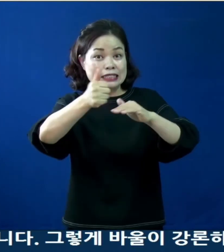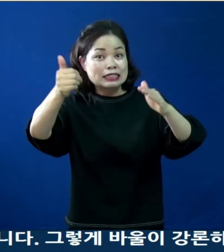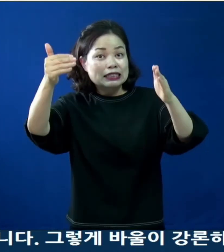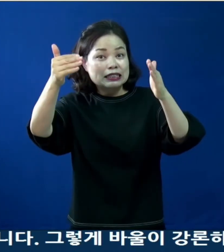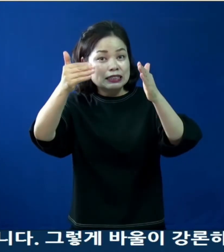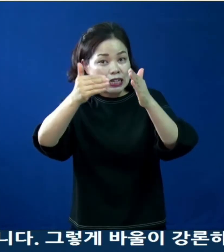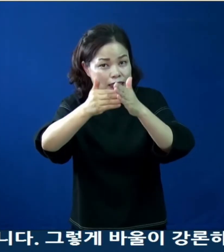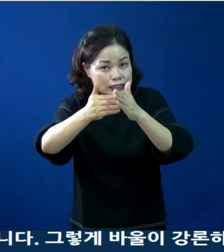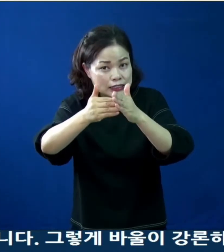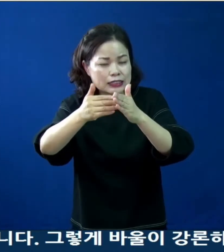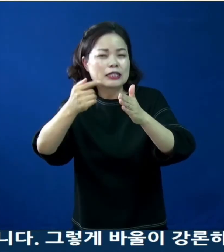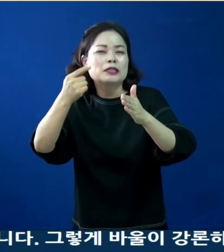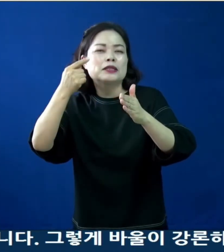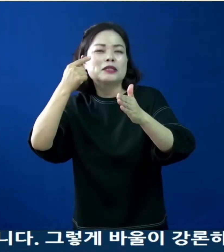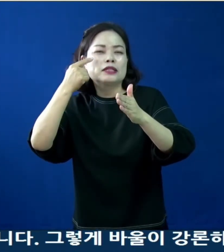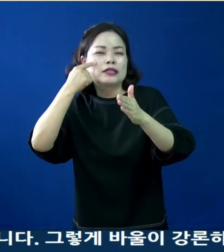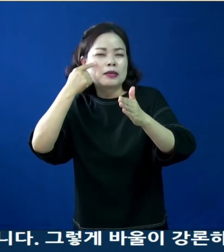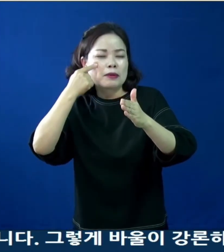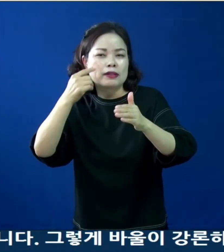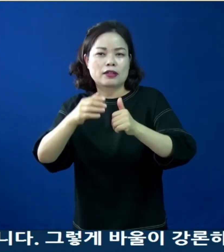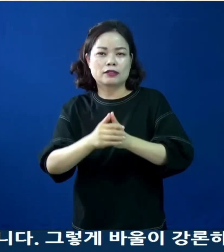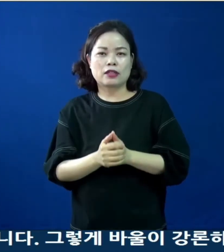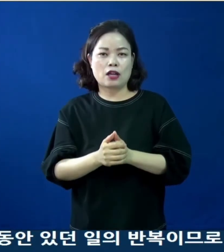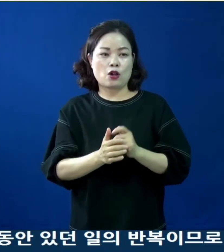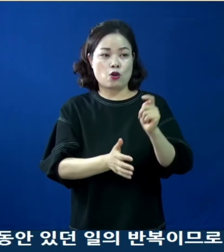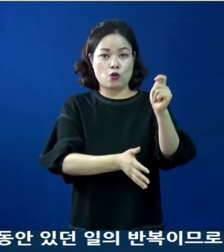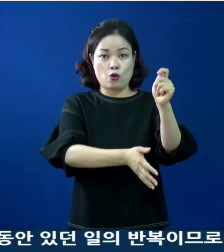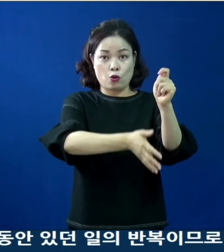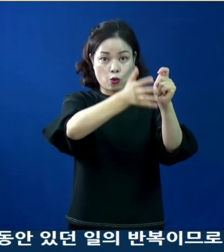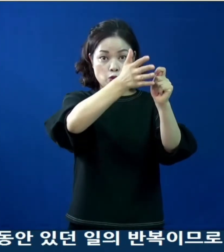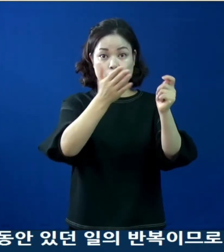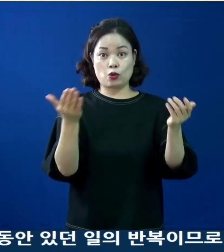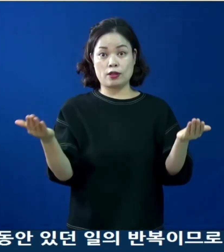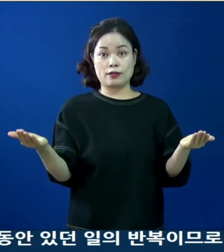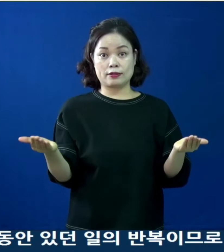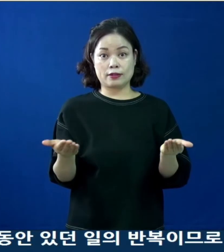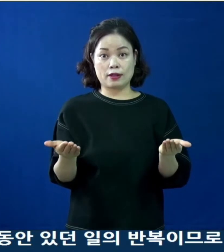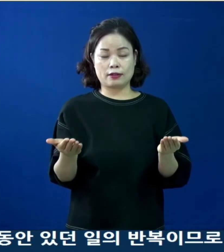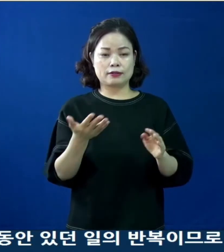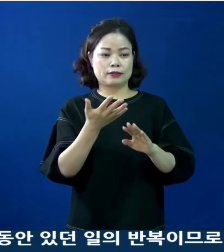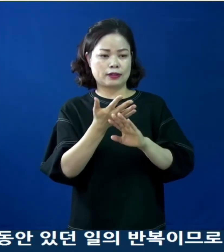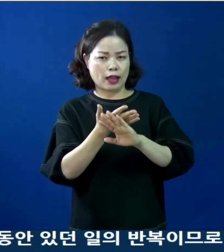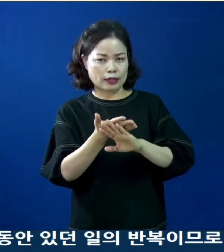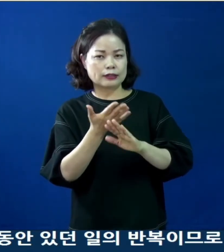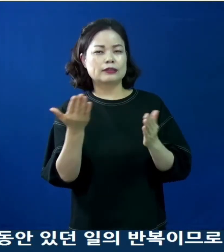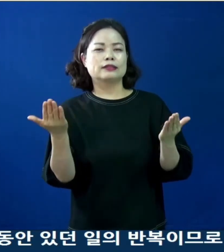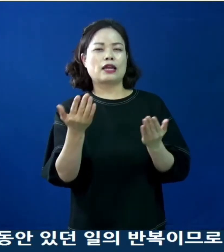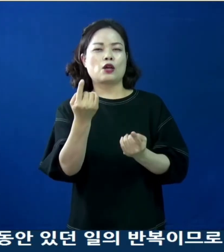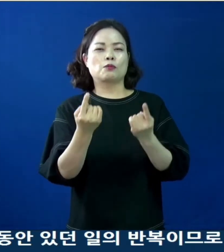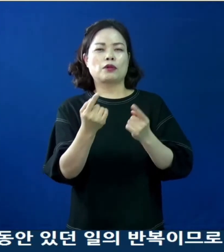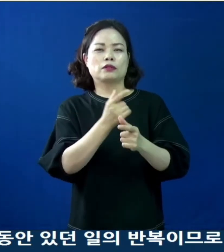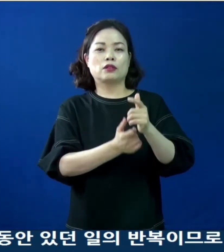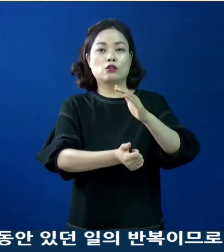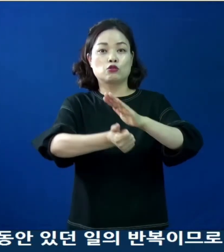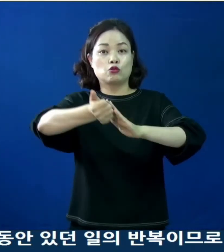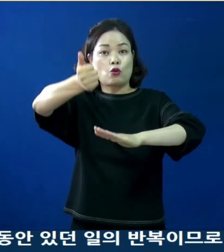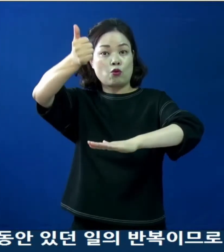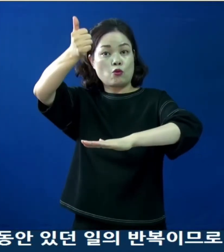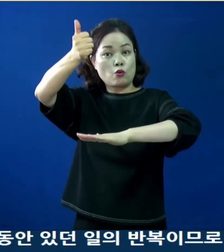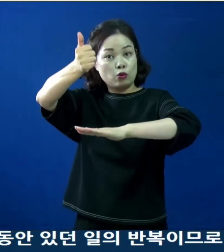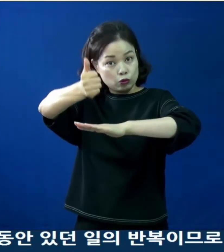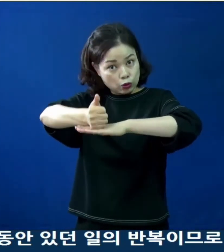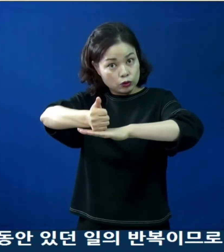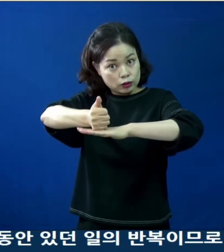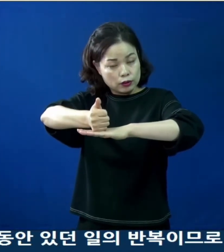가봐야 되겠구나. 이게 이제 획기적인 고린도 사역이 다른 사역보다 더 성공적일 수